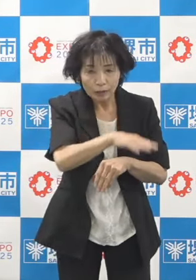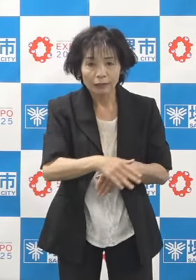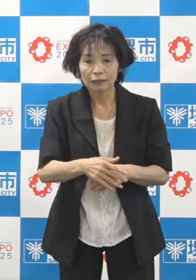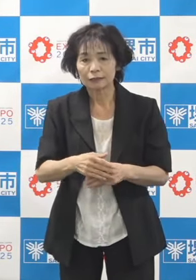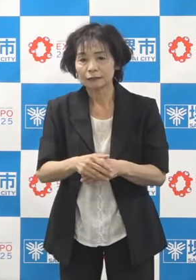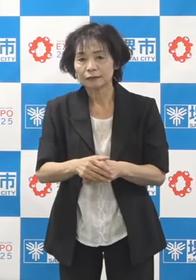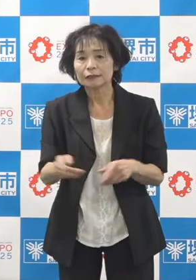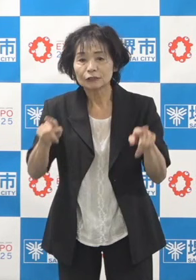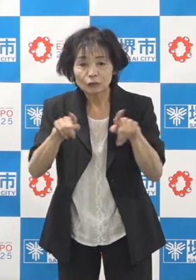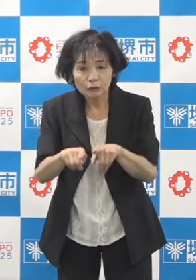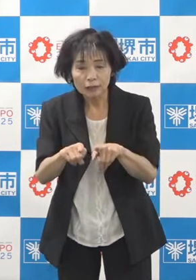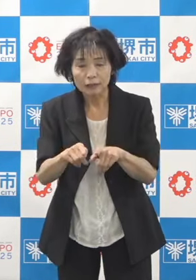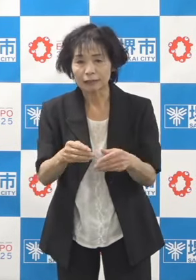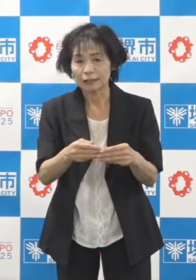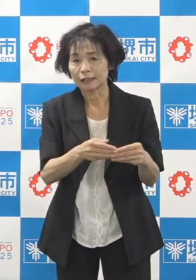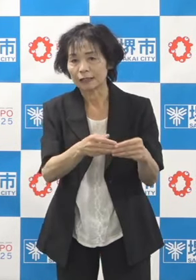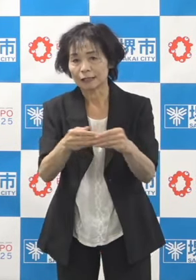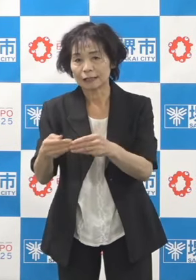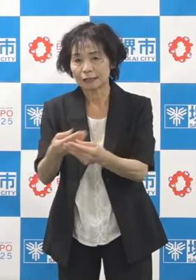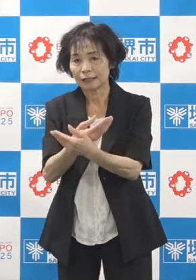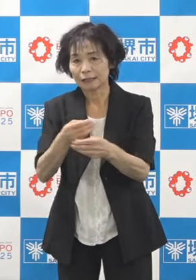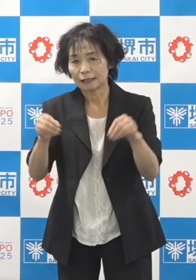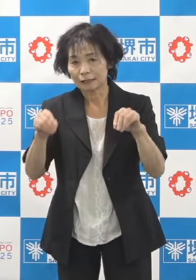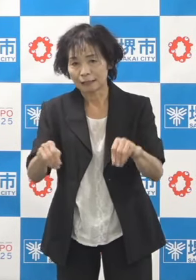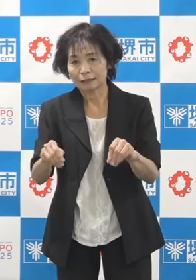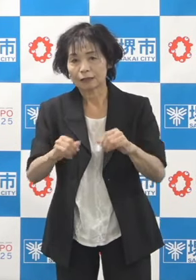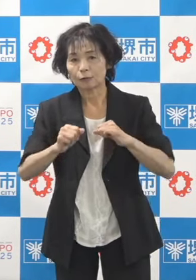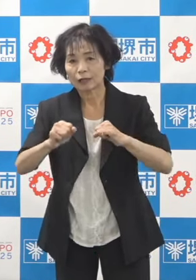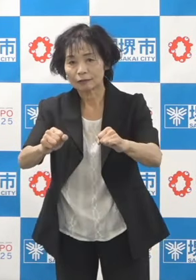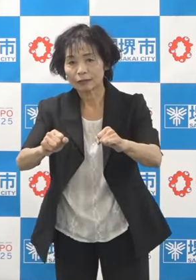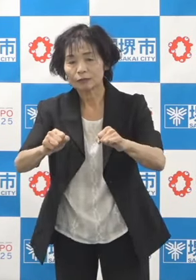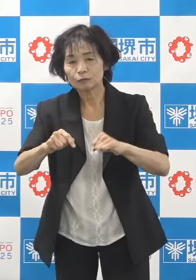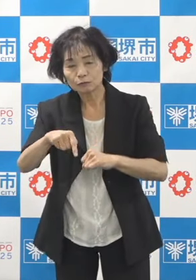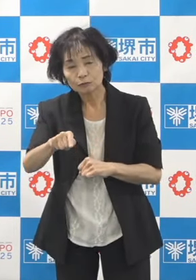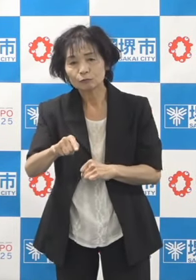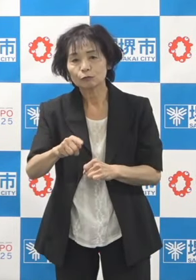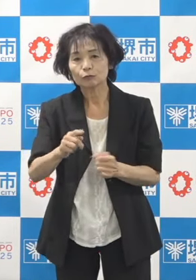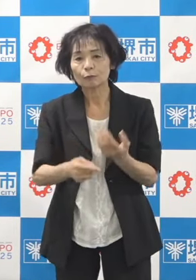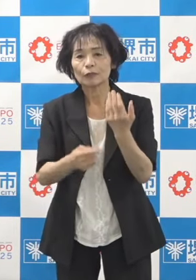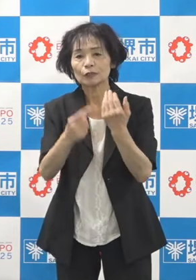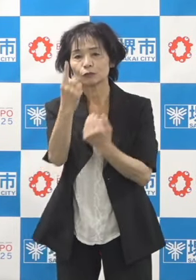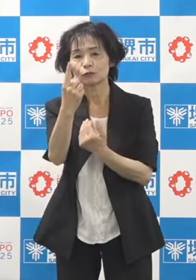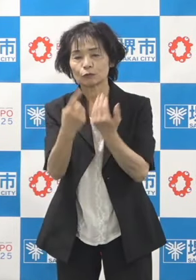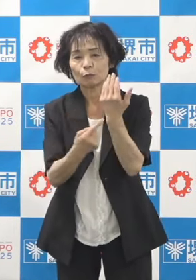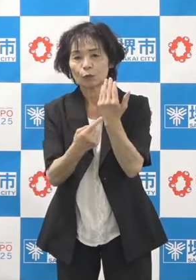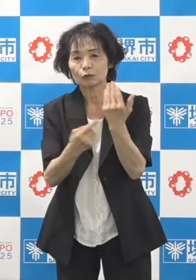ながら進めていくというところでは一つポイントになるかなと思っています。